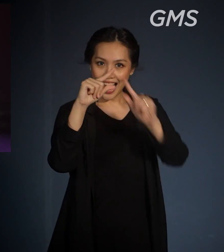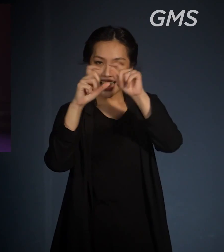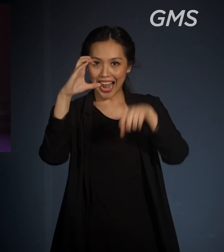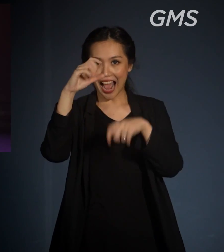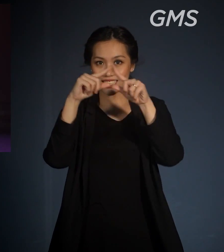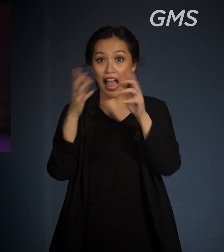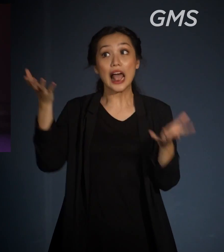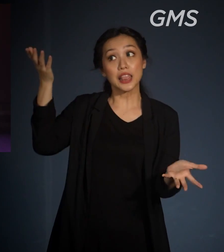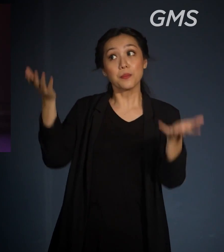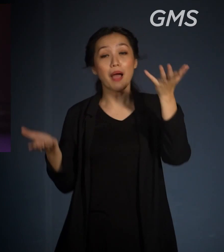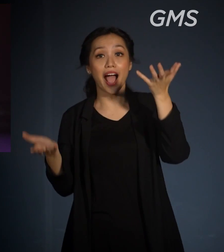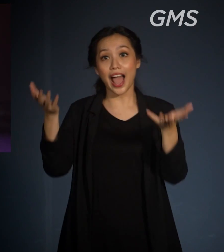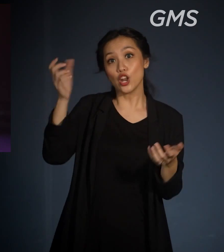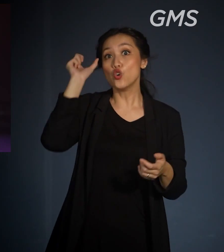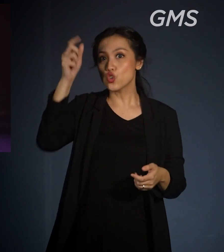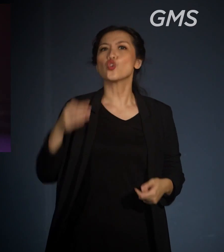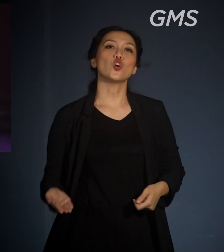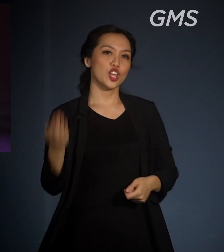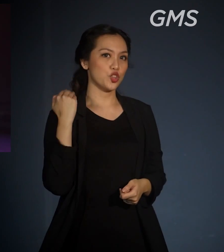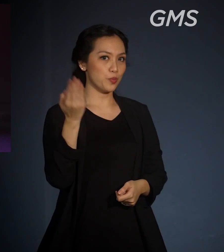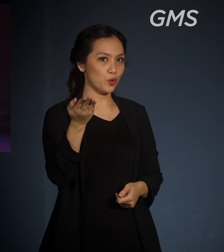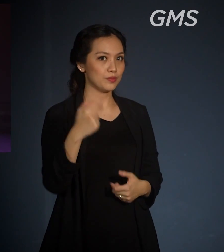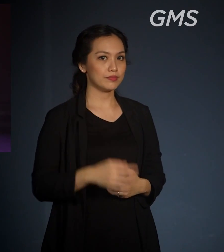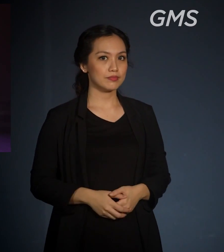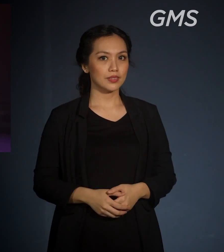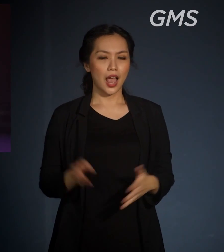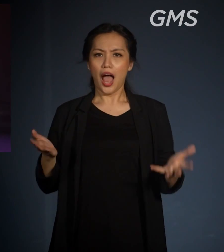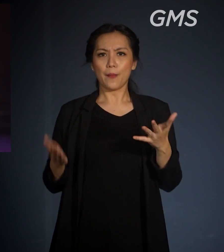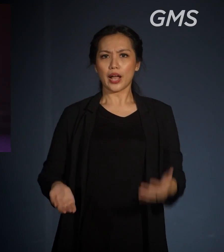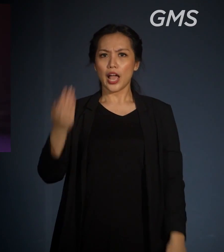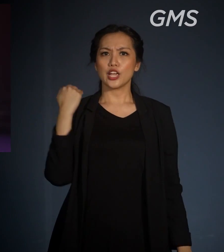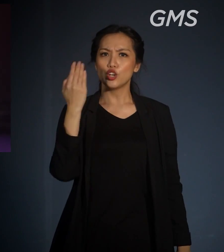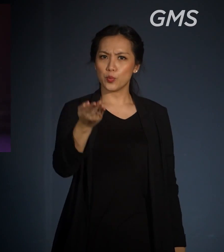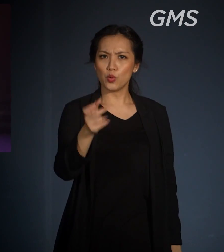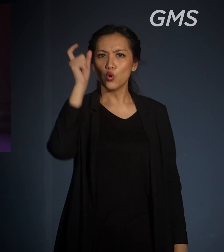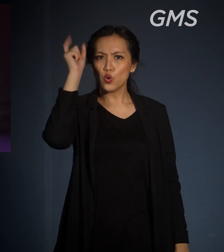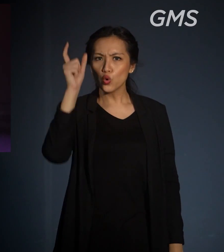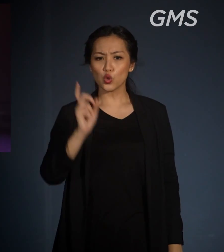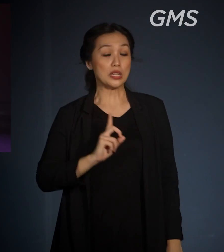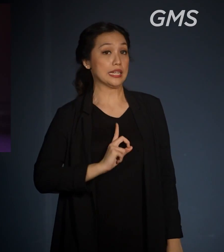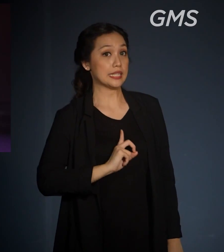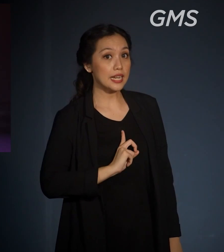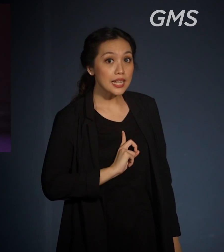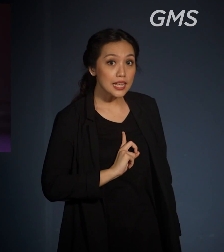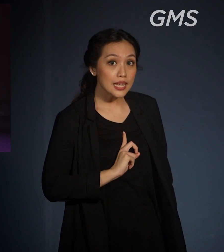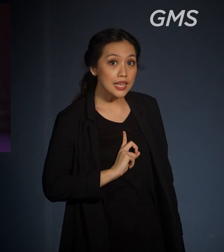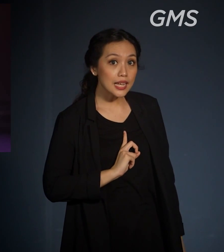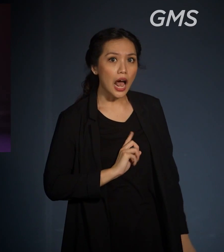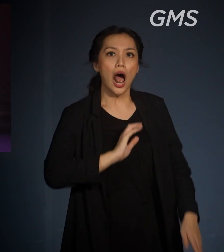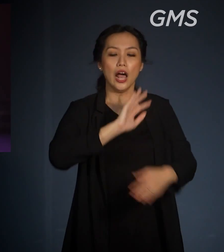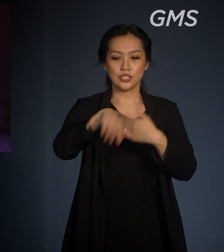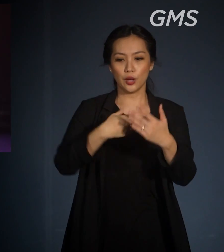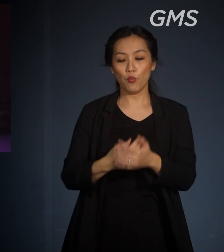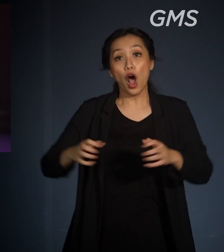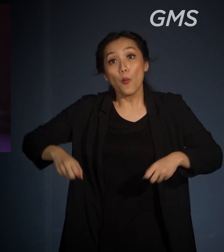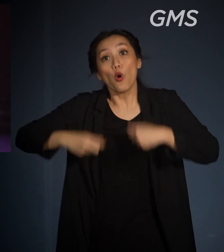Apakah di dalam hidup ini kita hidup bagi diri kita sendiri? Apakah semua potensi yang Tuhan sudah tanamkan dalam diri